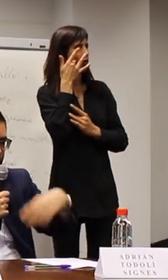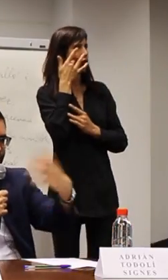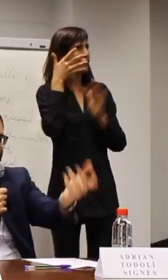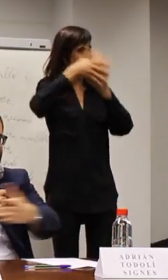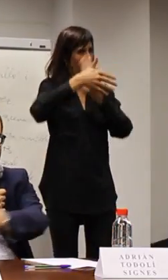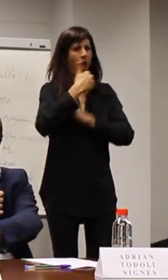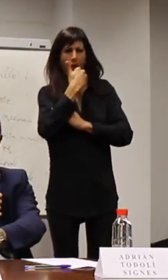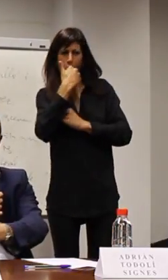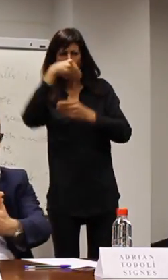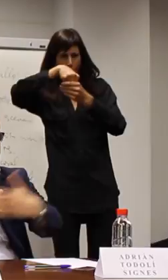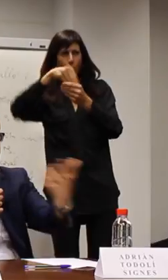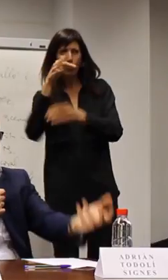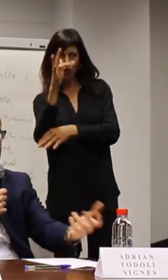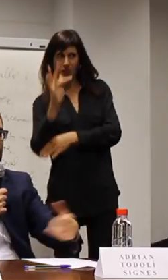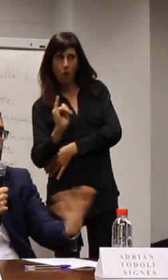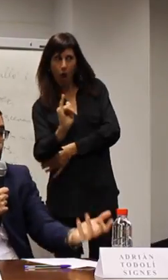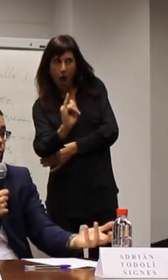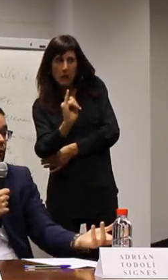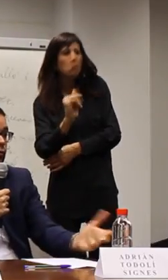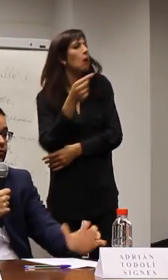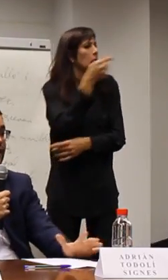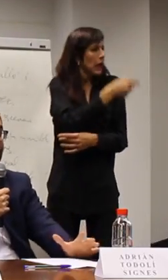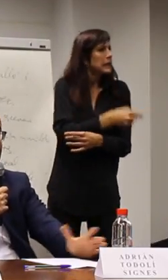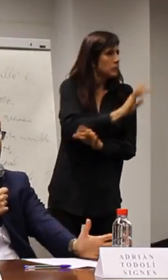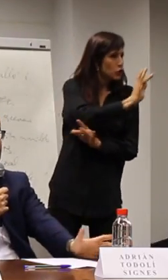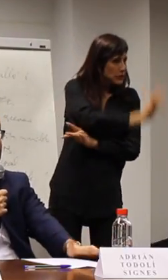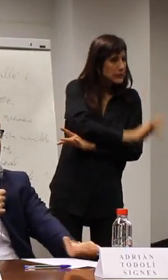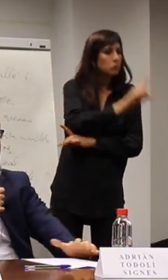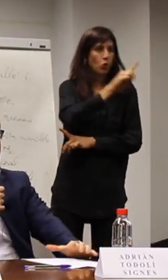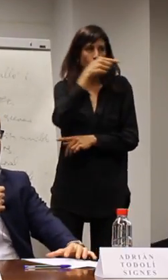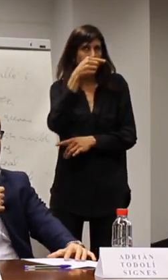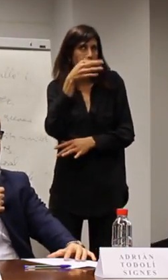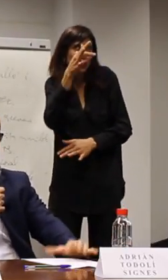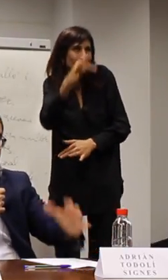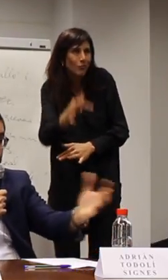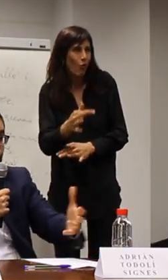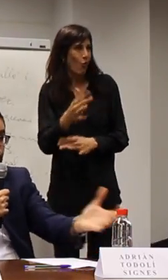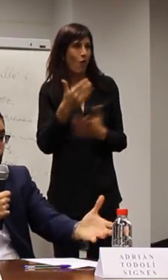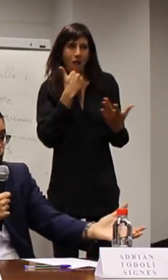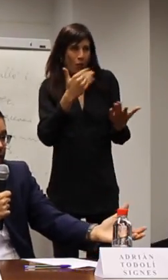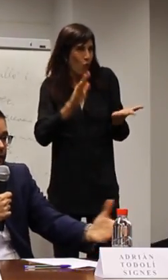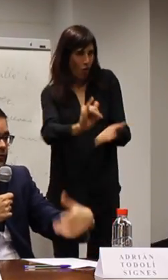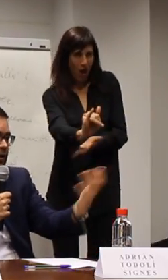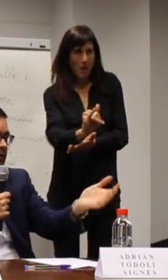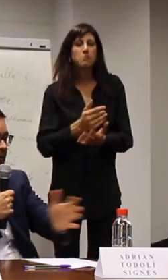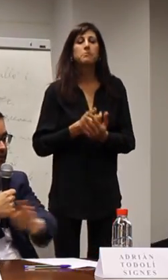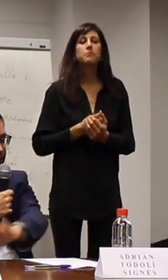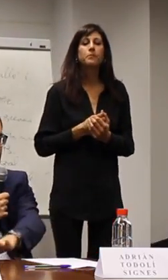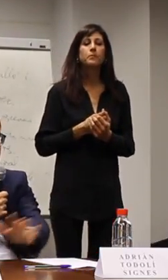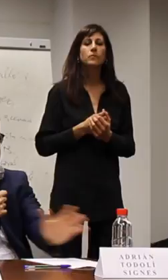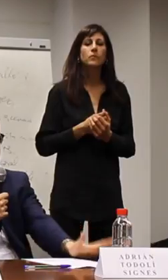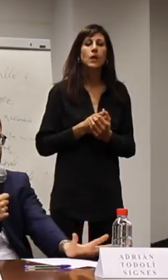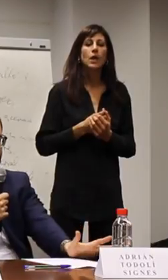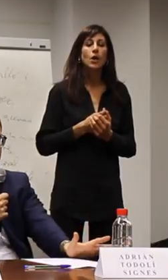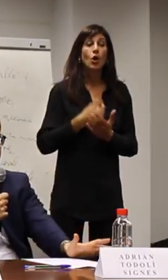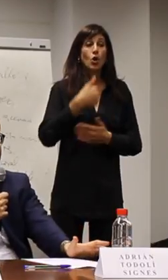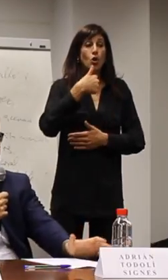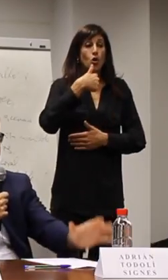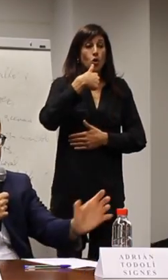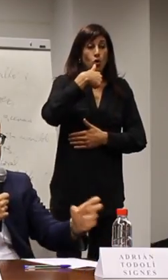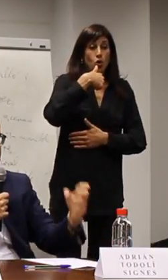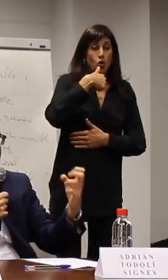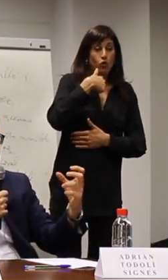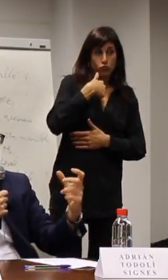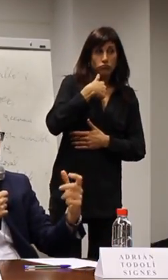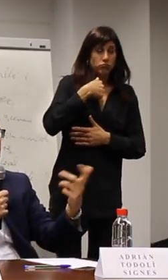tener. Es decir, puede que tenga también sombras, pero alguna luz tiene. Yo pues lo he estudiado, o sea, aparte de jurista también soy